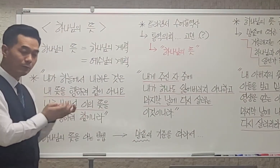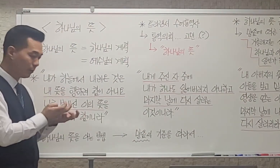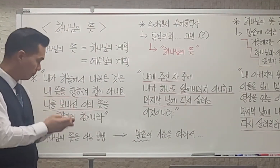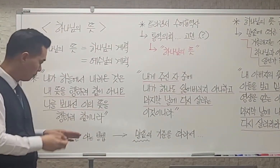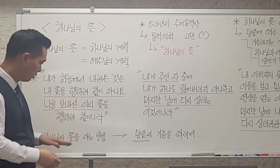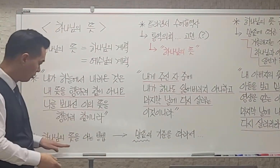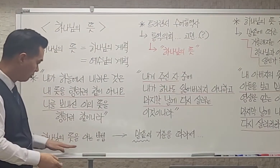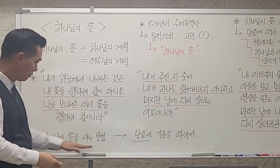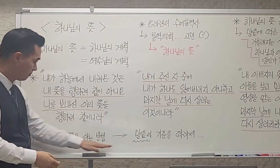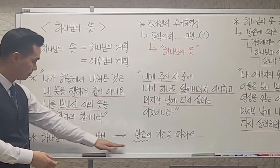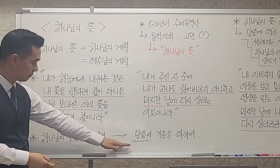방법. 뭐라고요?